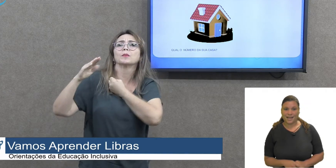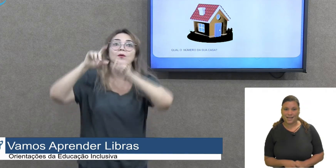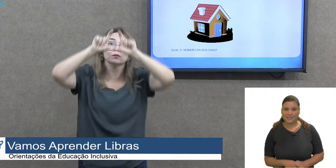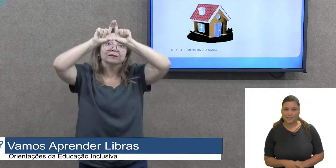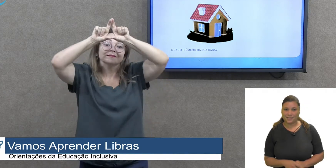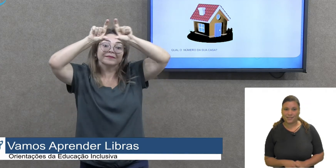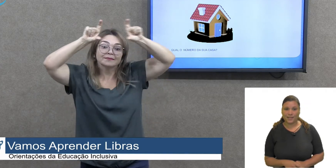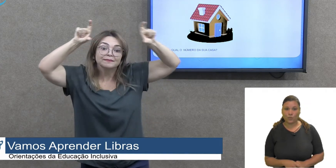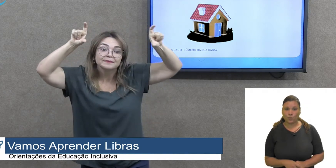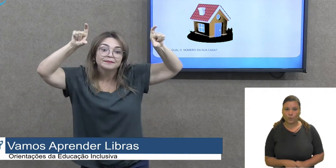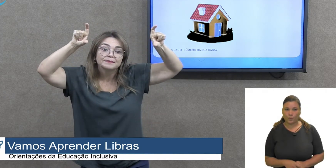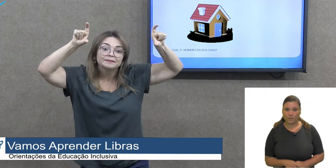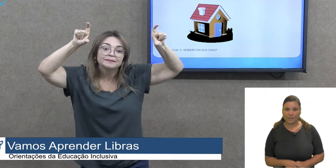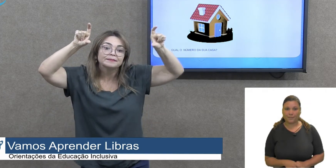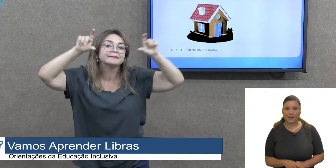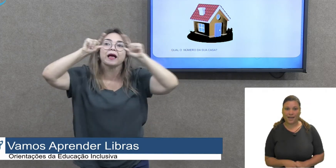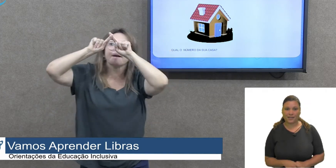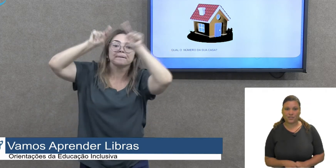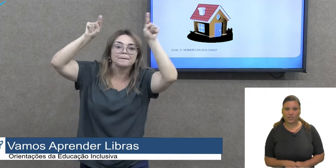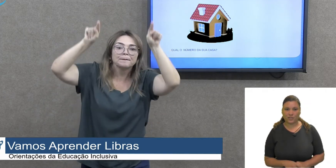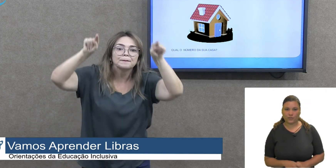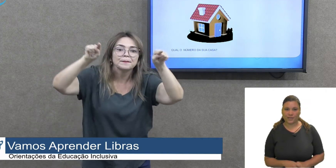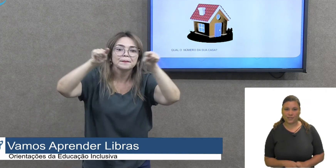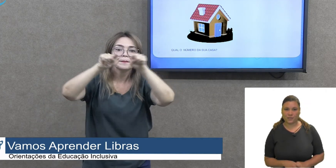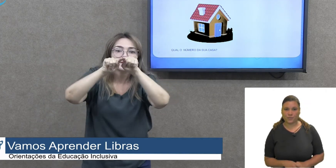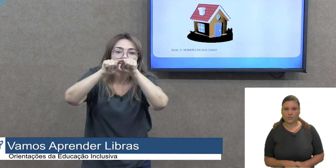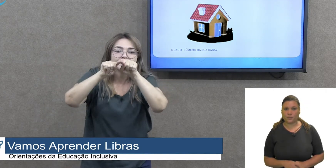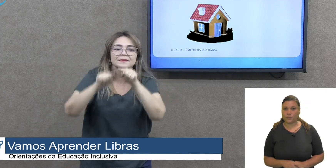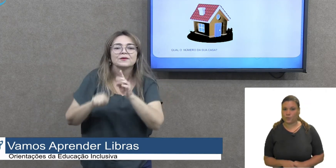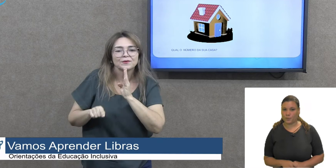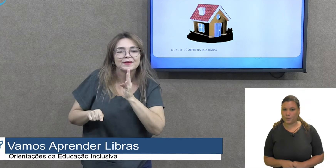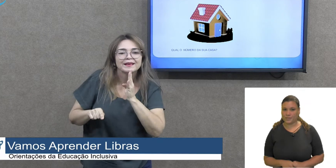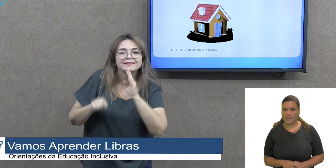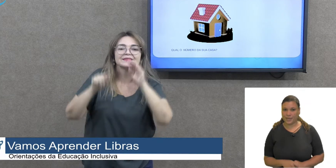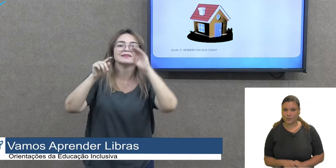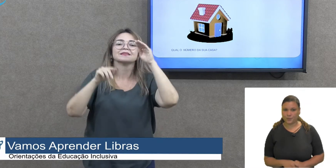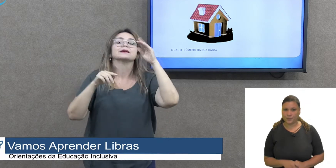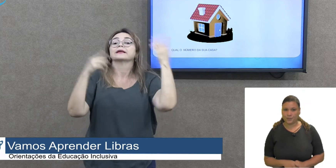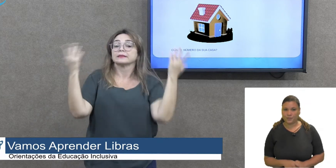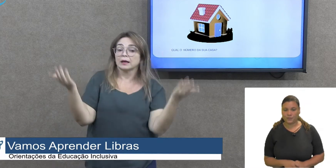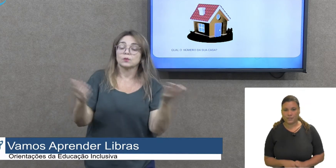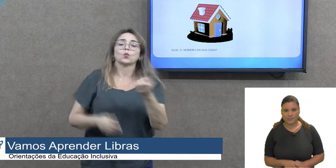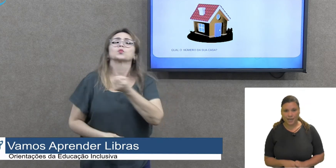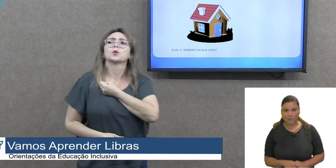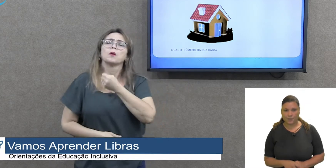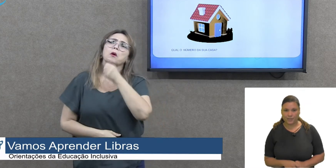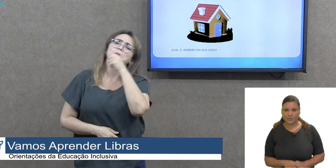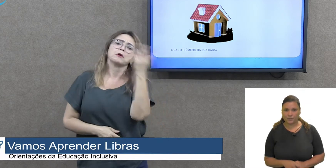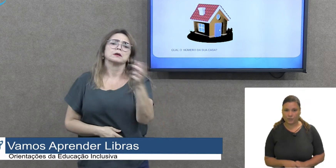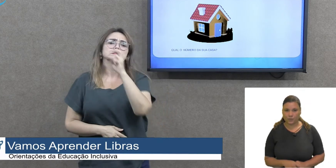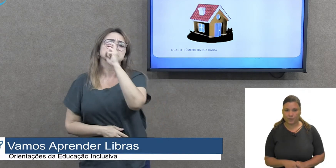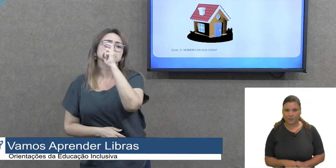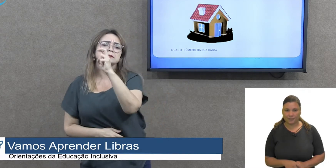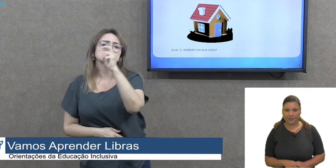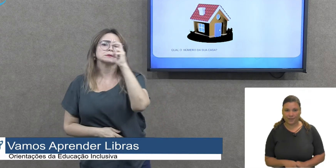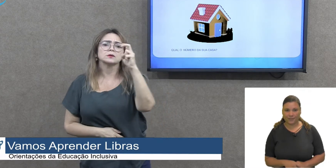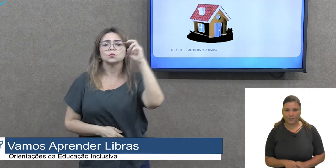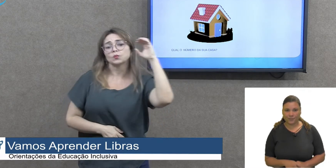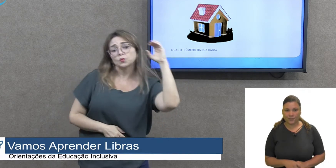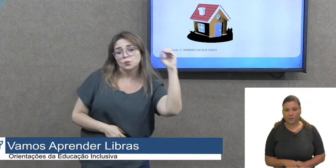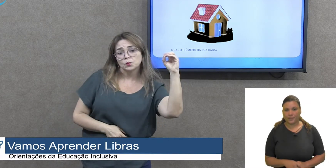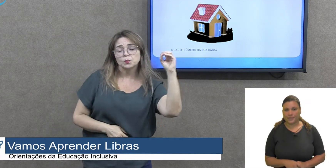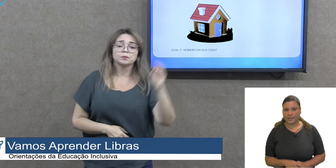As casas têm números, têm placas de identificação usando números, certo? Você sabe quais são, na sua também